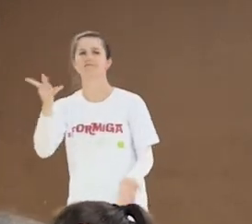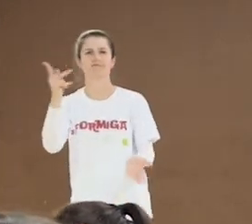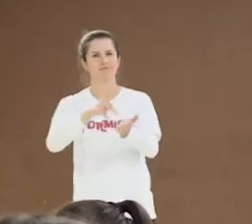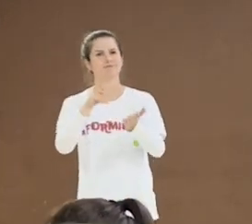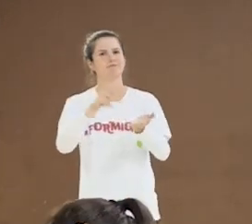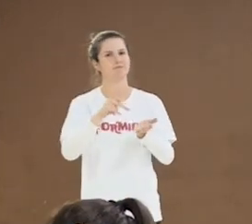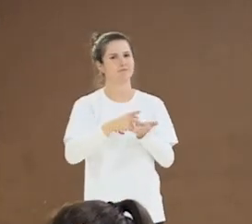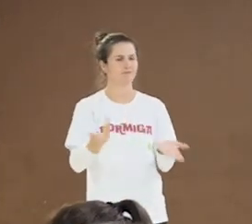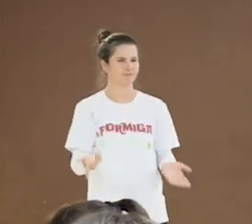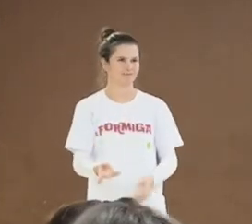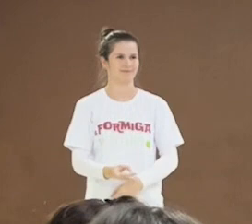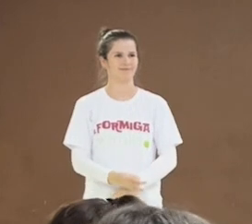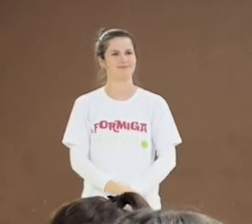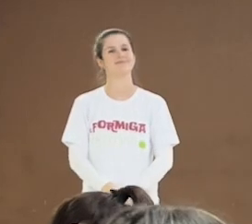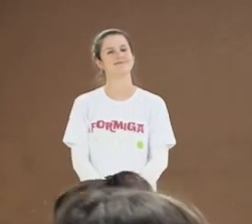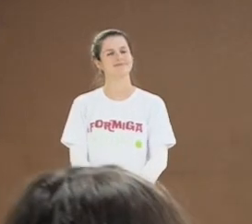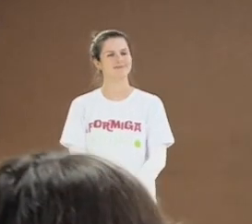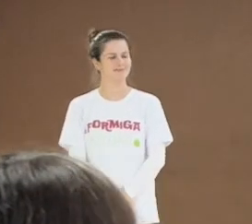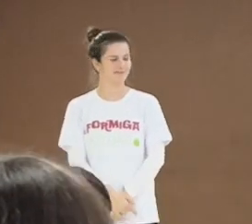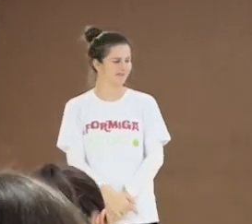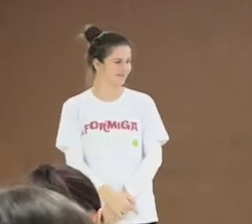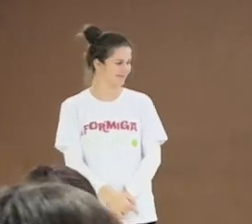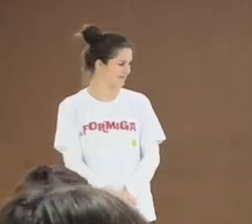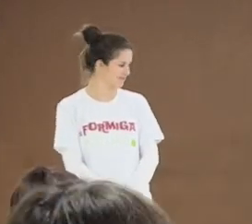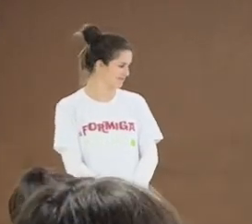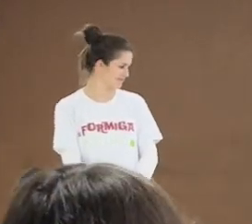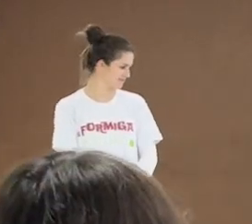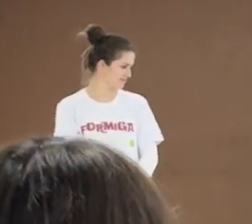sem estresse. Lá, lá, lá, lá, lá, lá, lá.